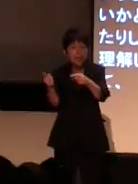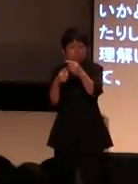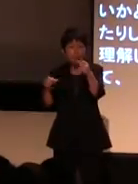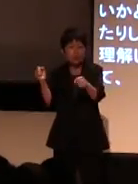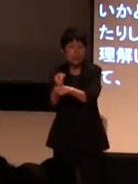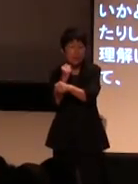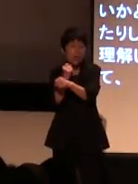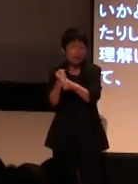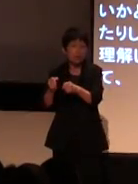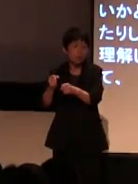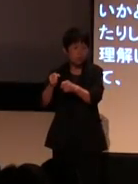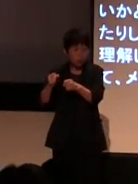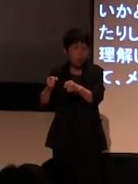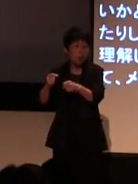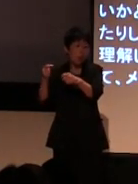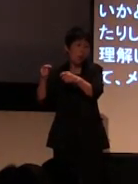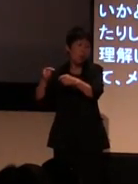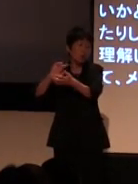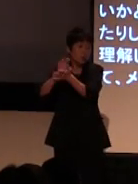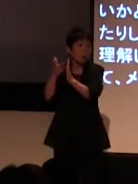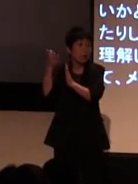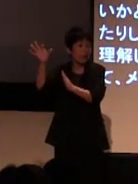製品を作っています。例えばこれは、